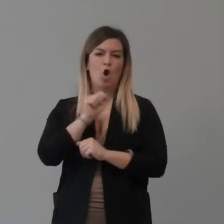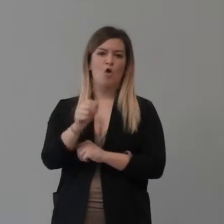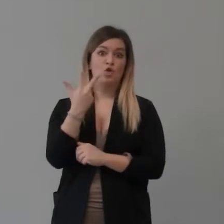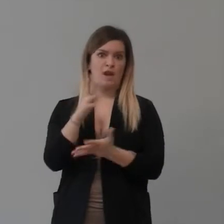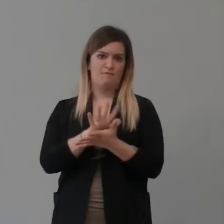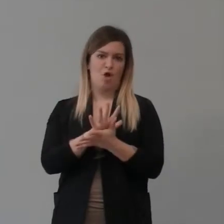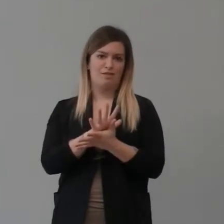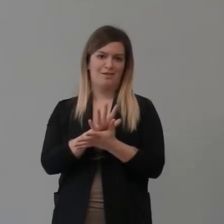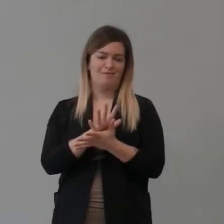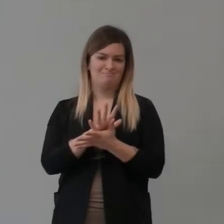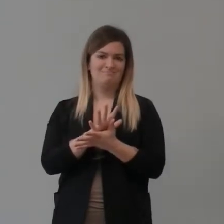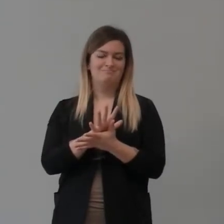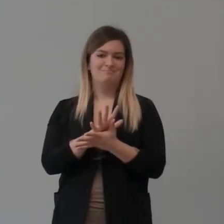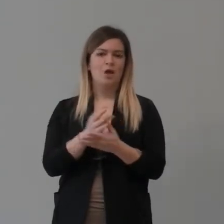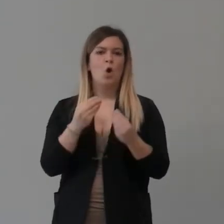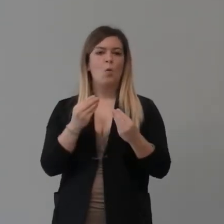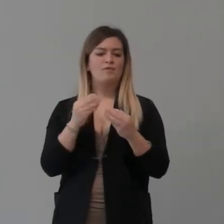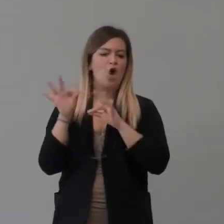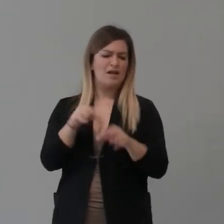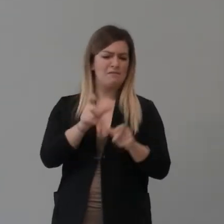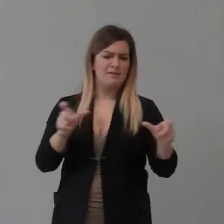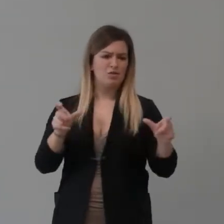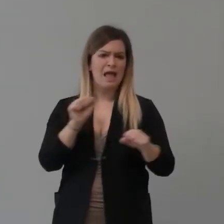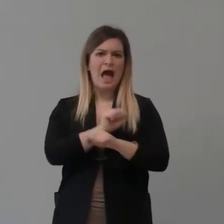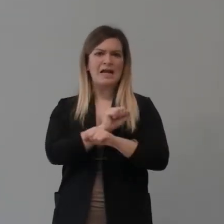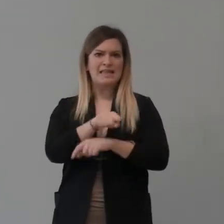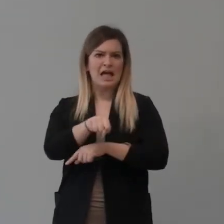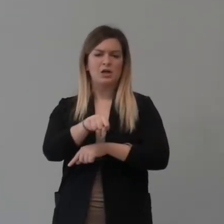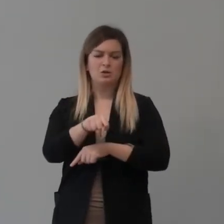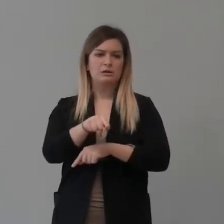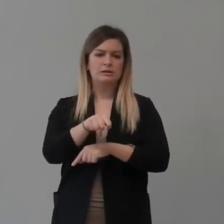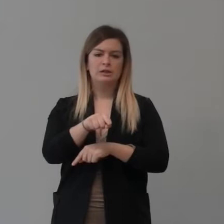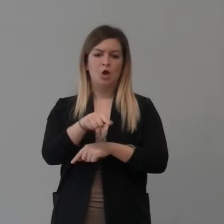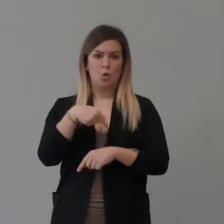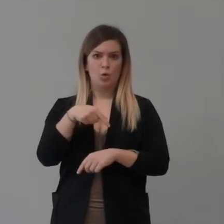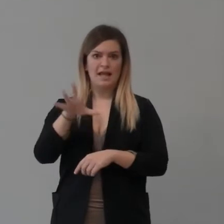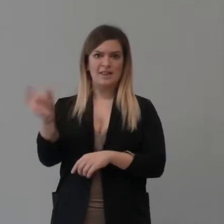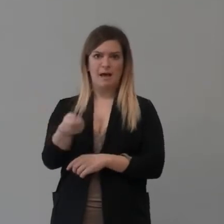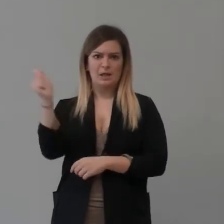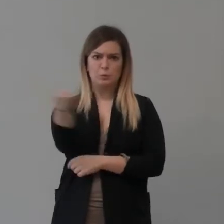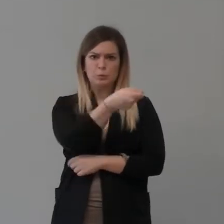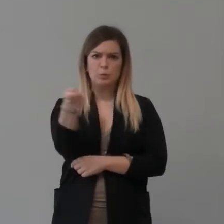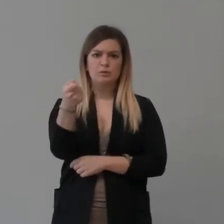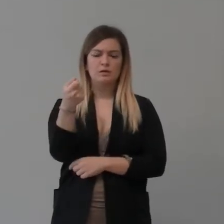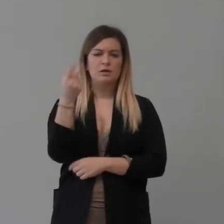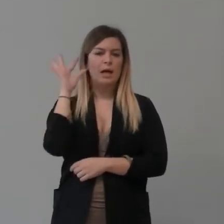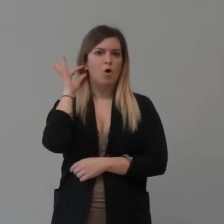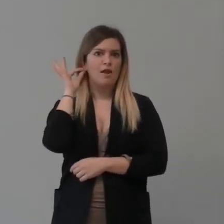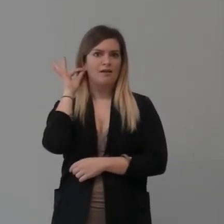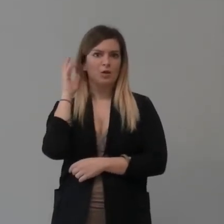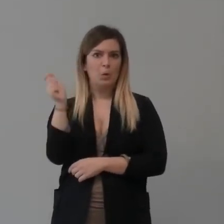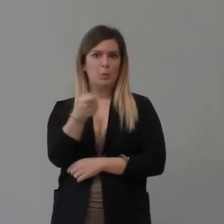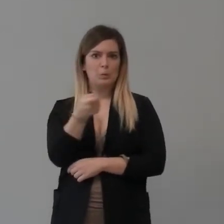venuti ad arrestarlo, ha preso la spada e ha fatto una fettina dell'orecchio del servo del sacerdote.